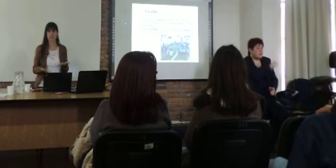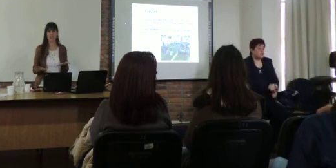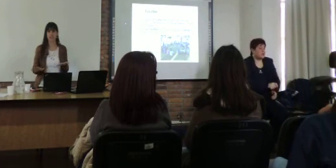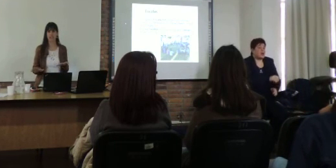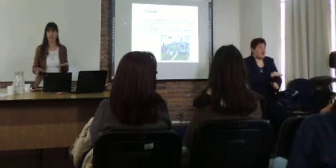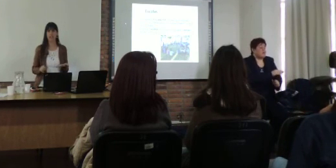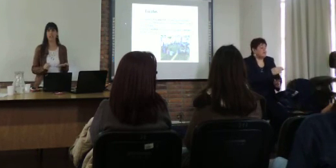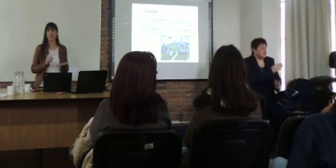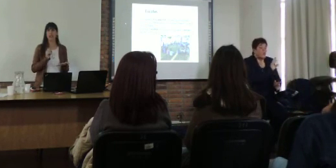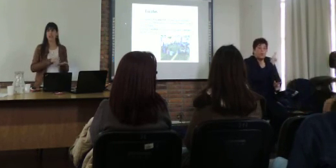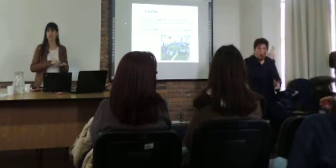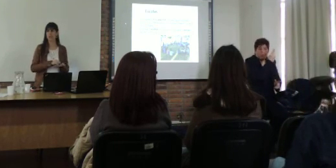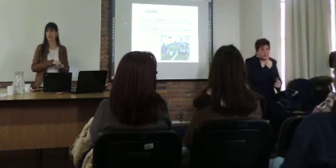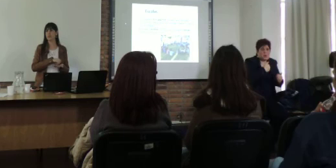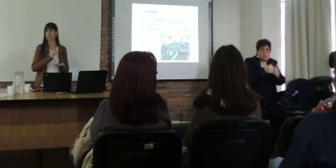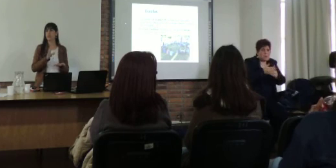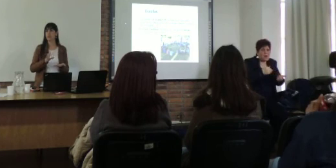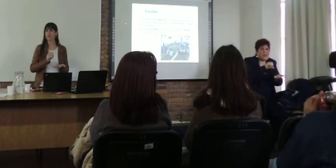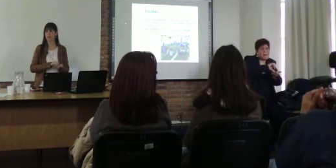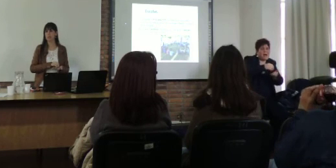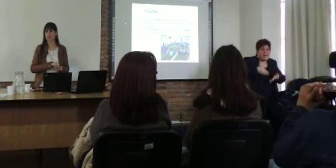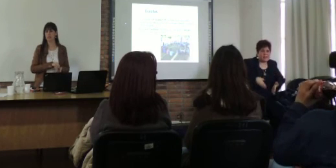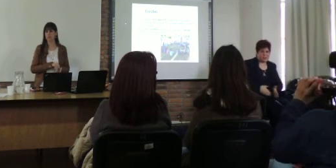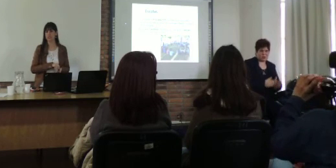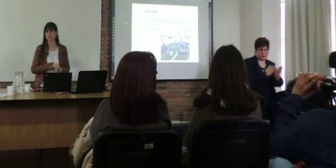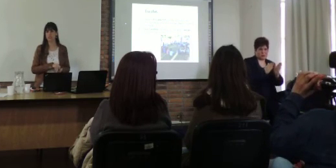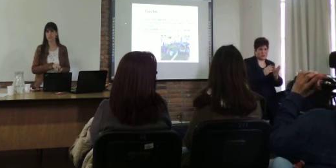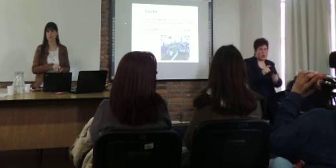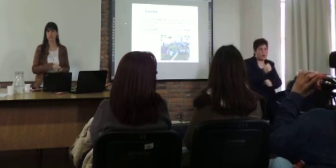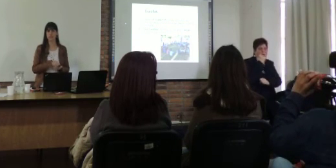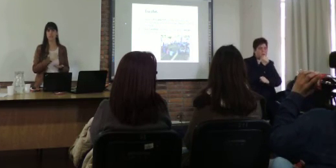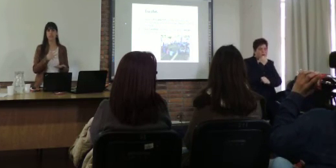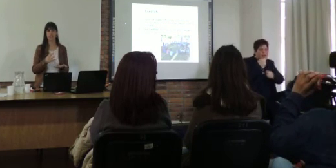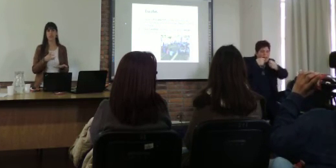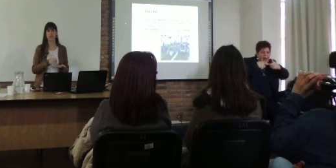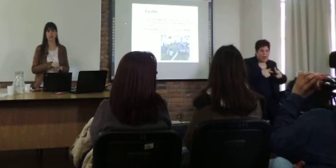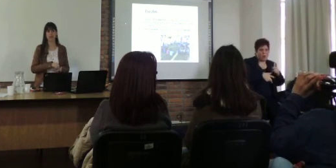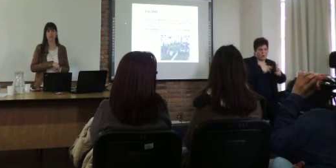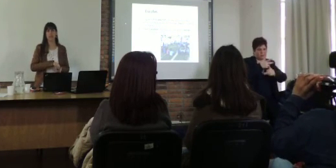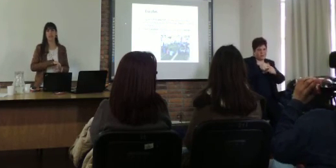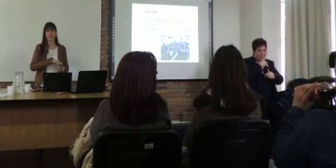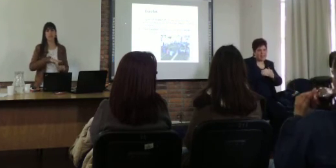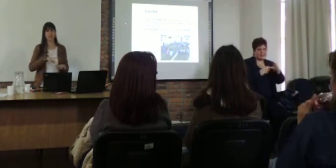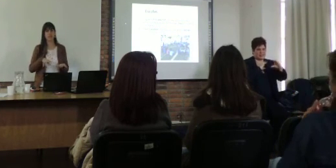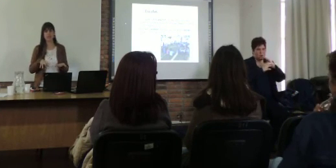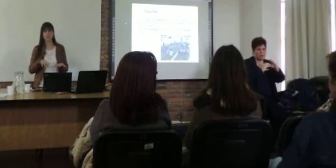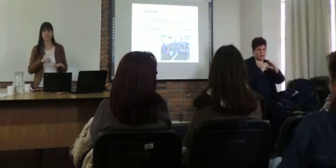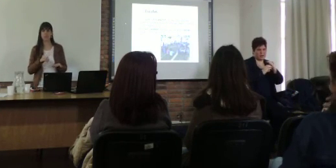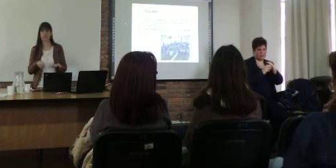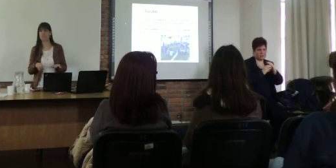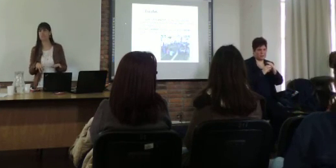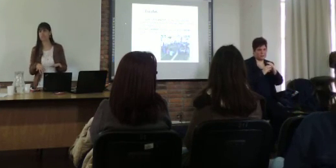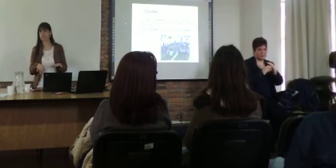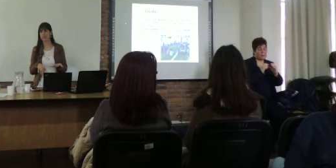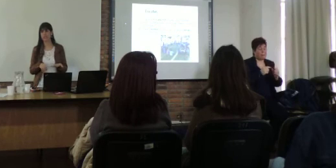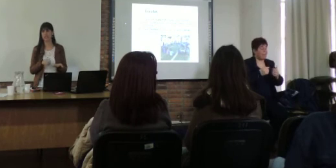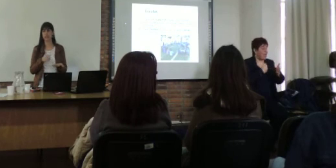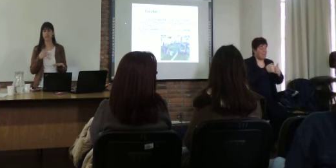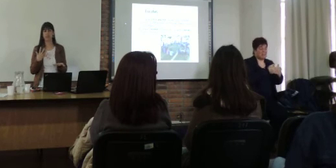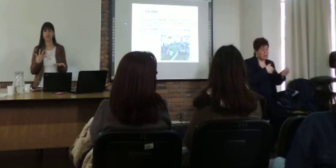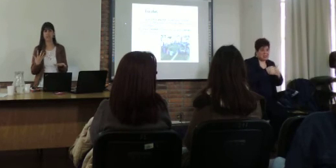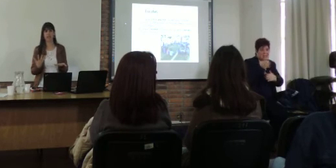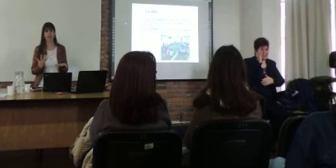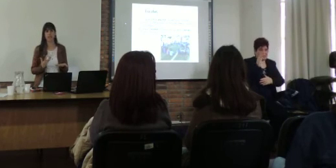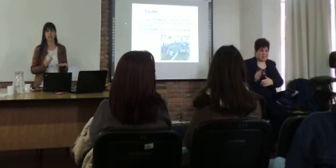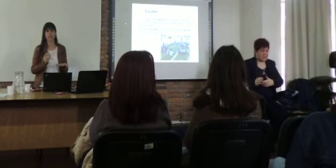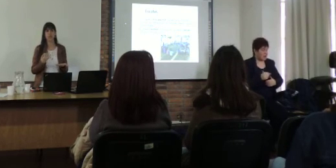da nacionalidade, é surdo, então ele vai para a Escola 105. Isso implica o quê? Que independente de ser brasileiro, ele